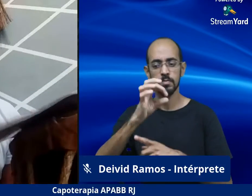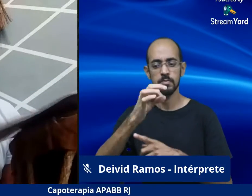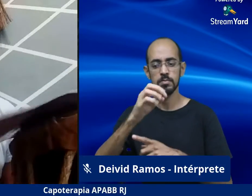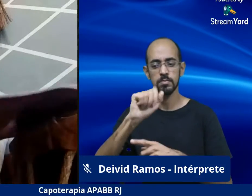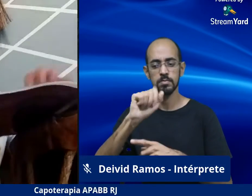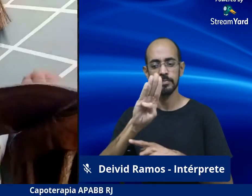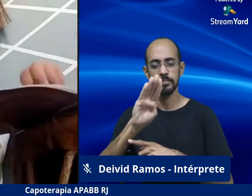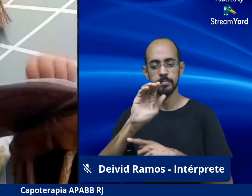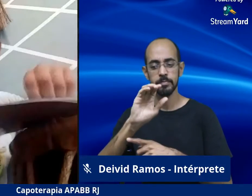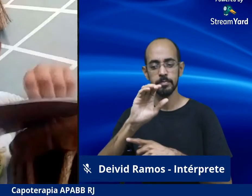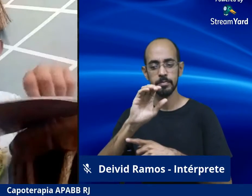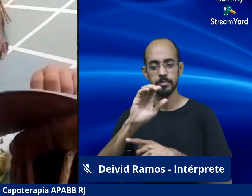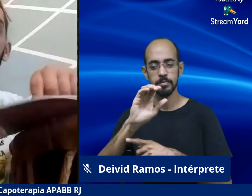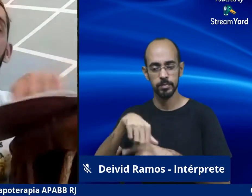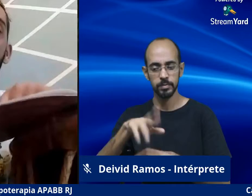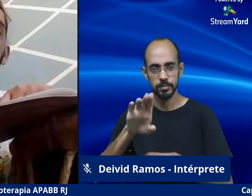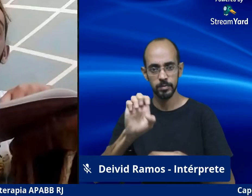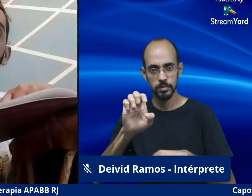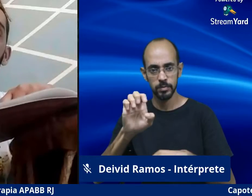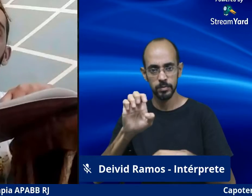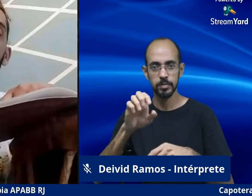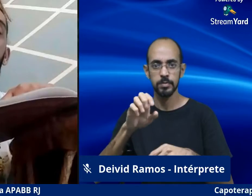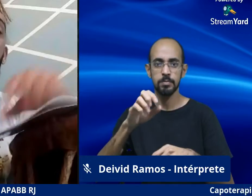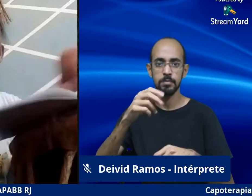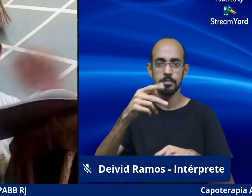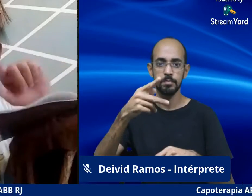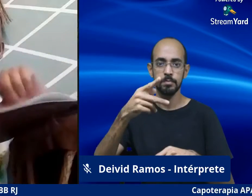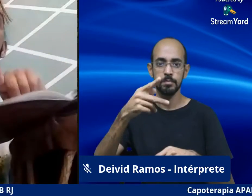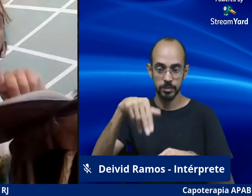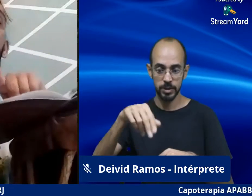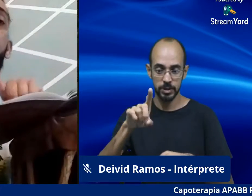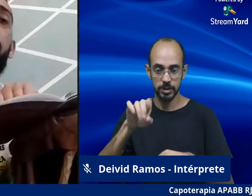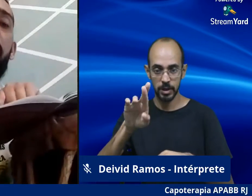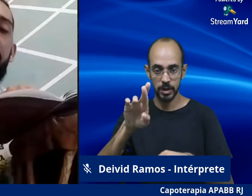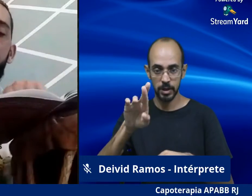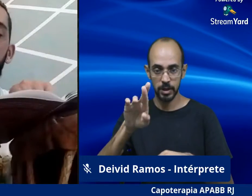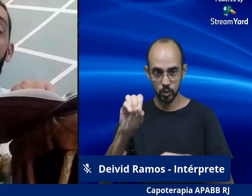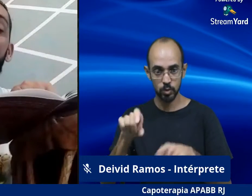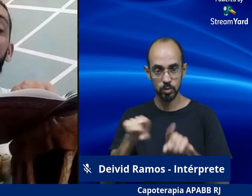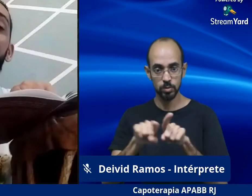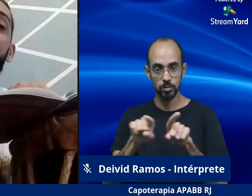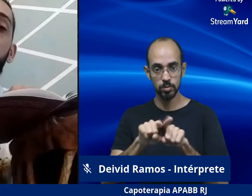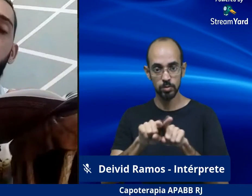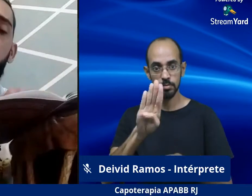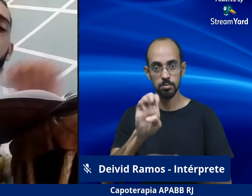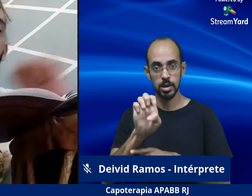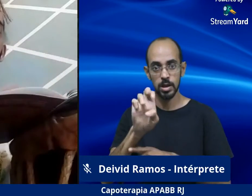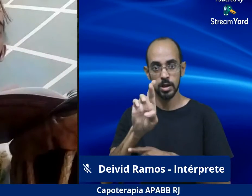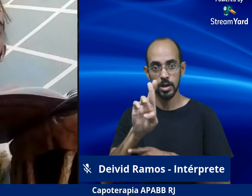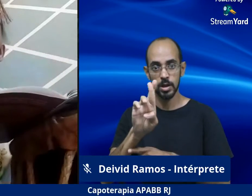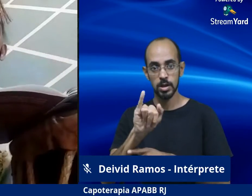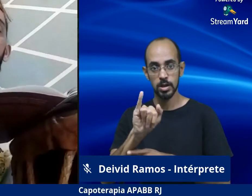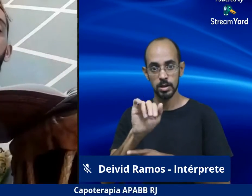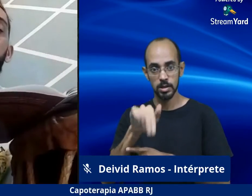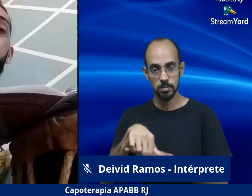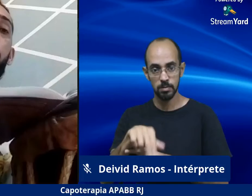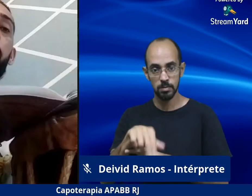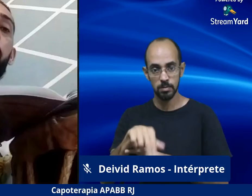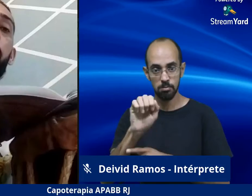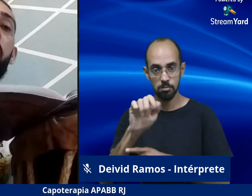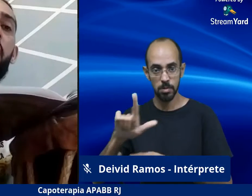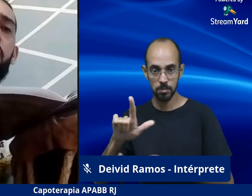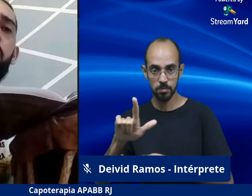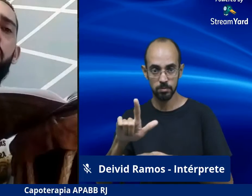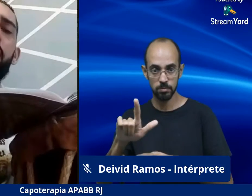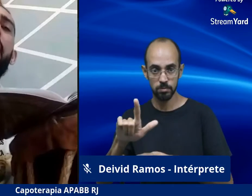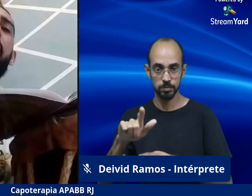e o birimbau, que é o principal. Então, primeiro, vamos falar aqui, nesse outro poema, sobre